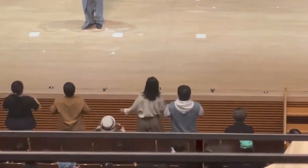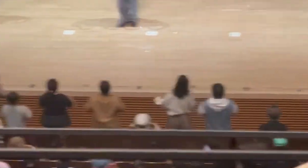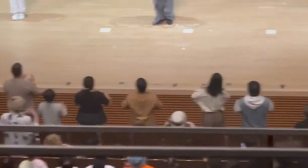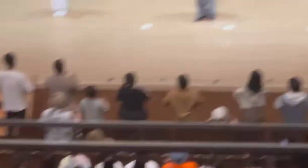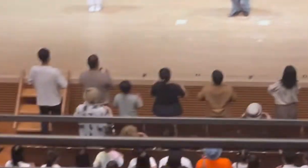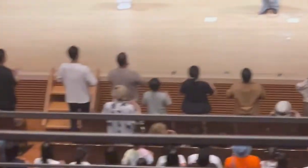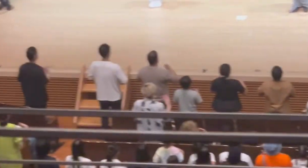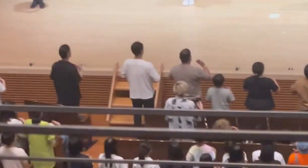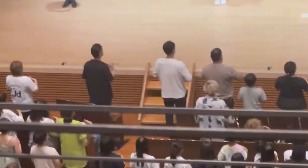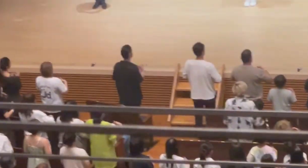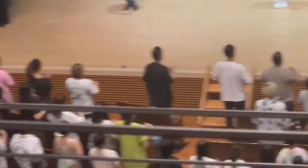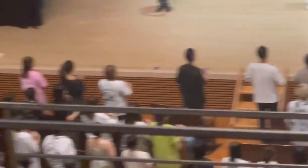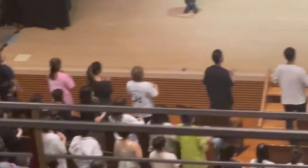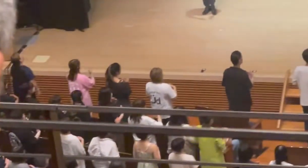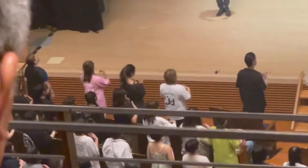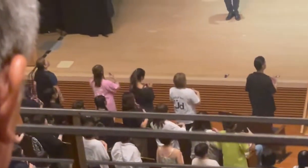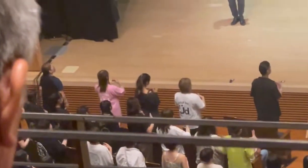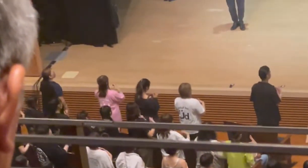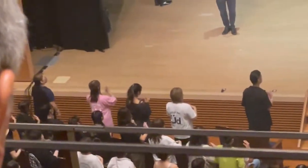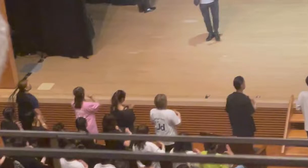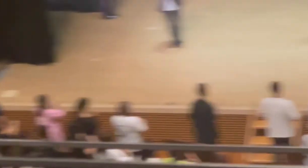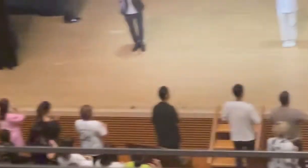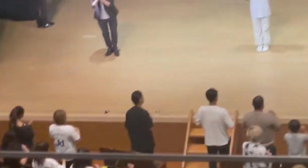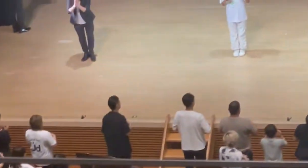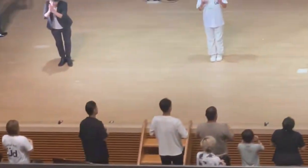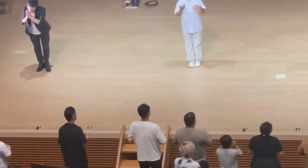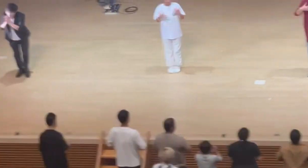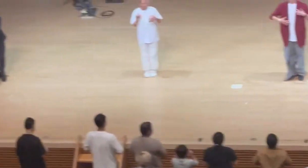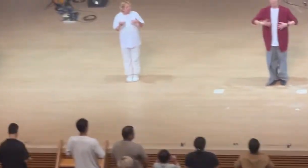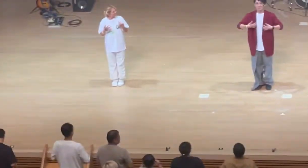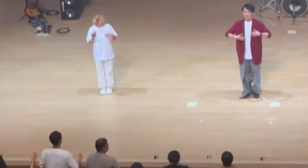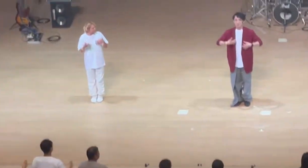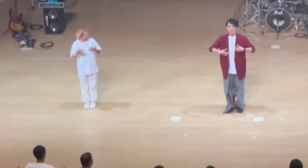はめっちゃ笑顔でお願いします